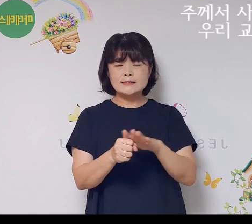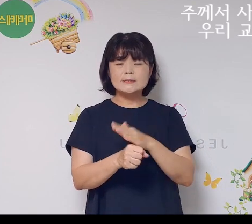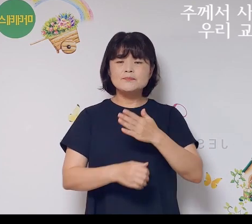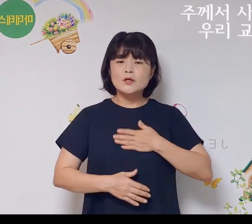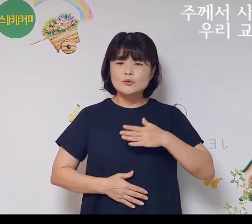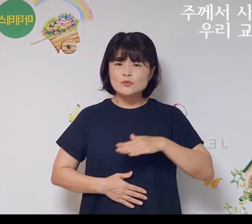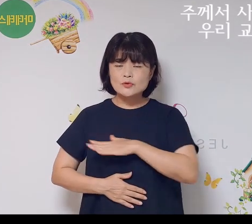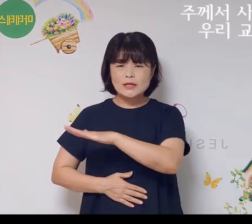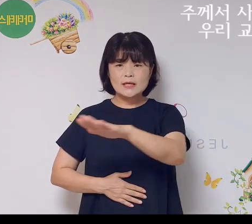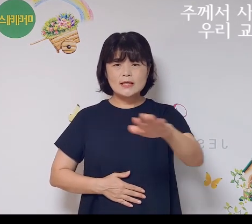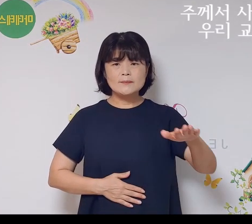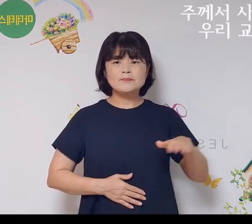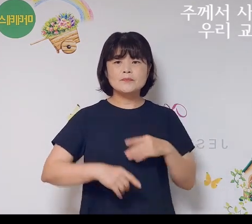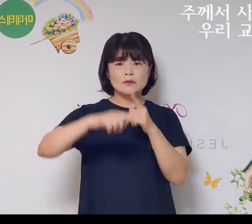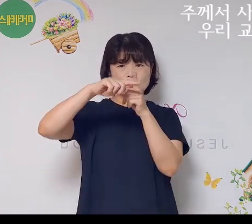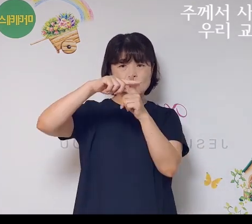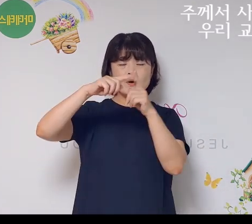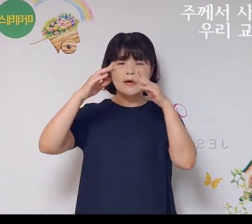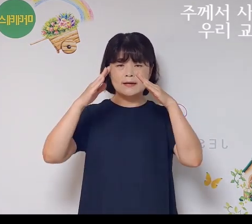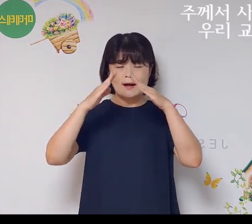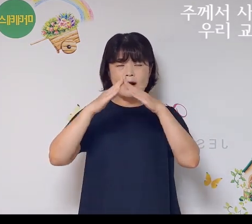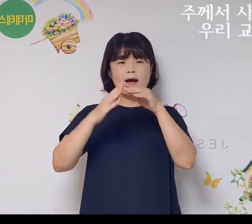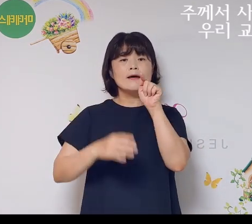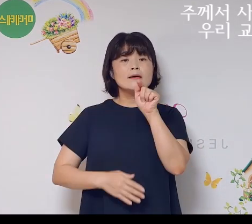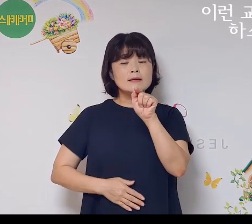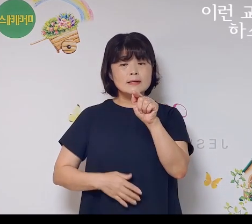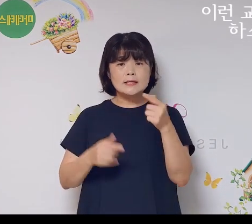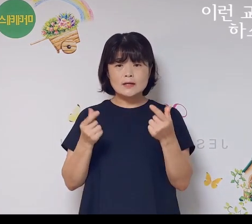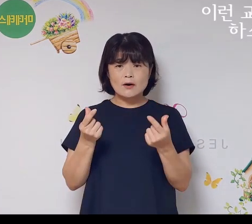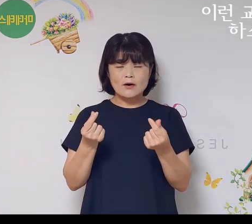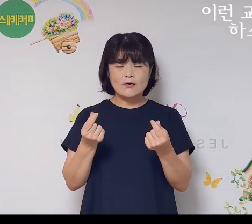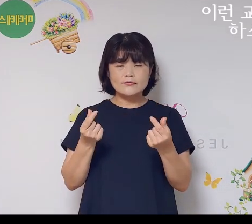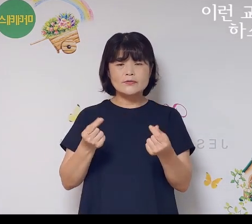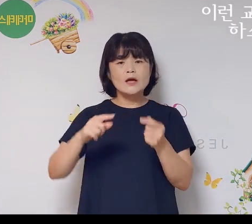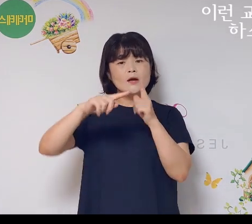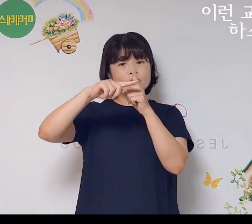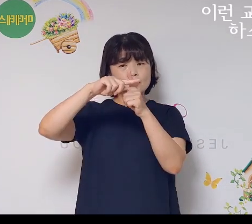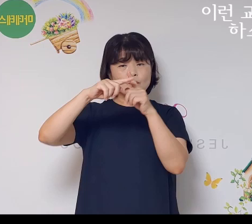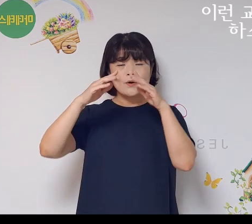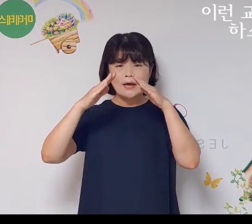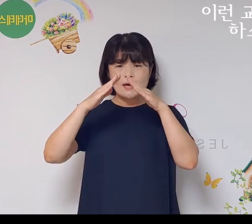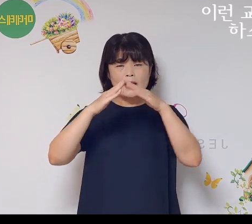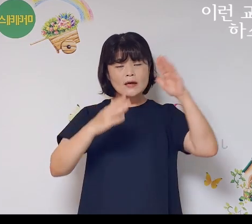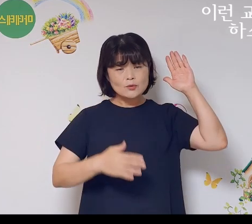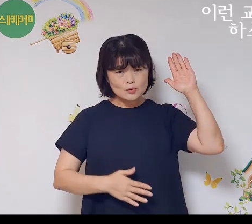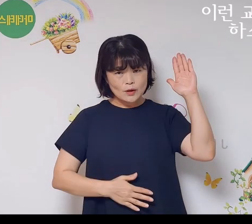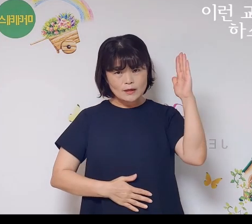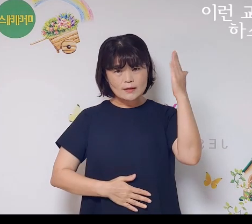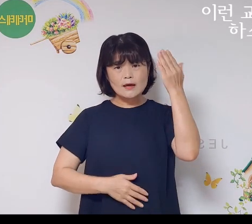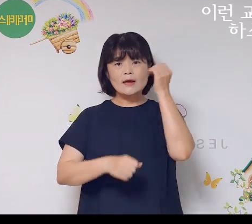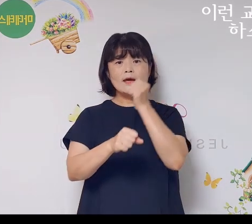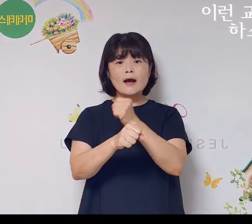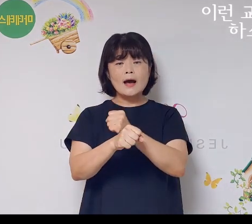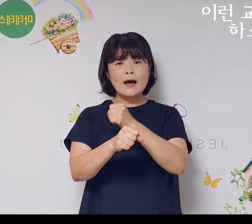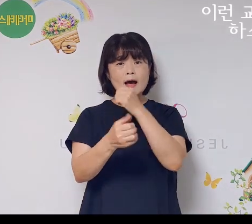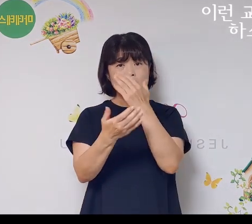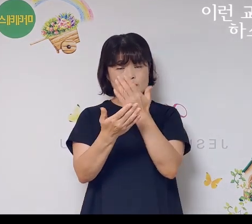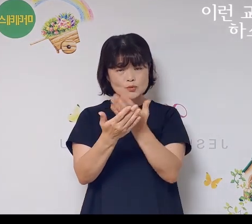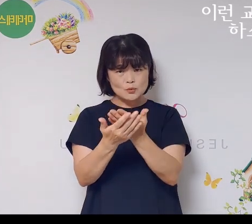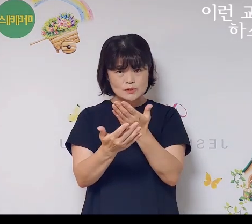사랑하는 우리 교회가 이런 교회 되게